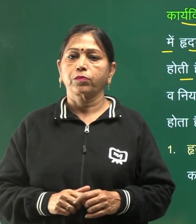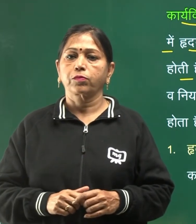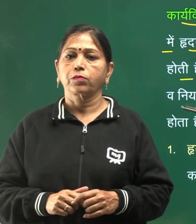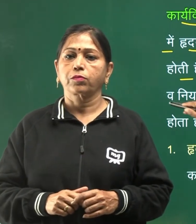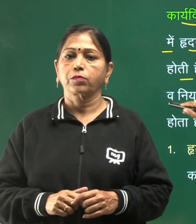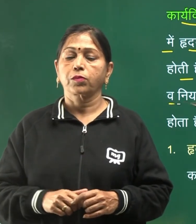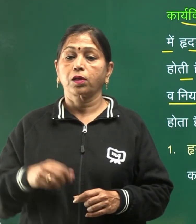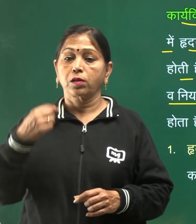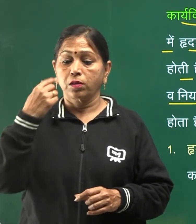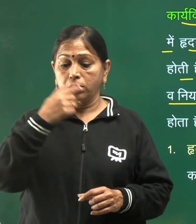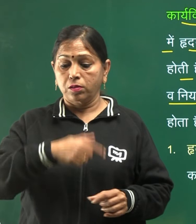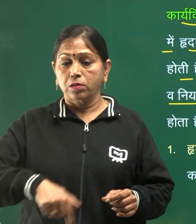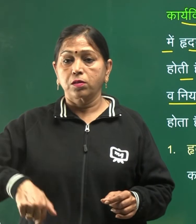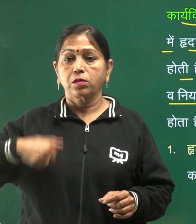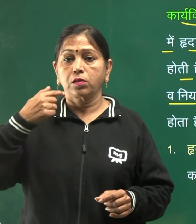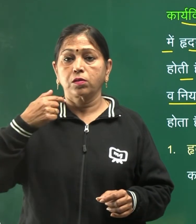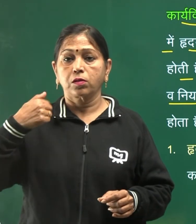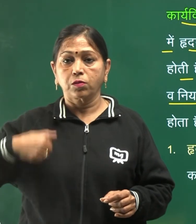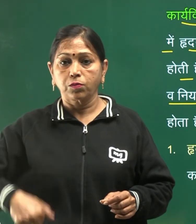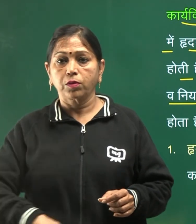परिवहन व नियमन